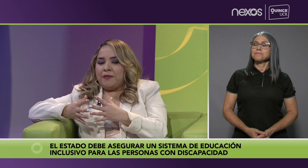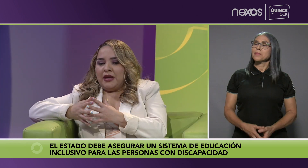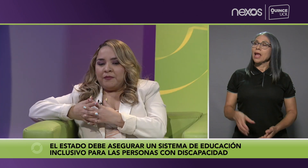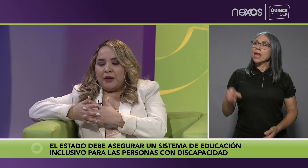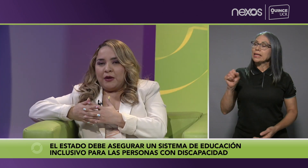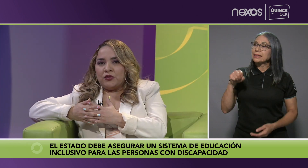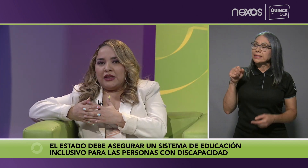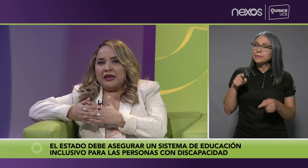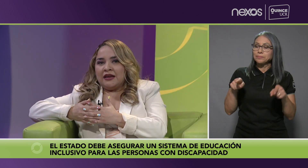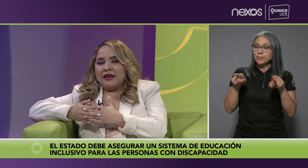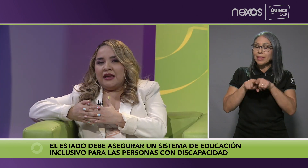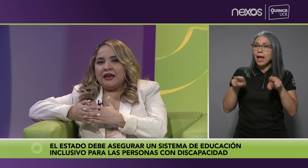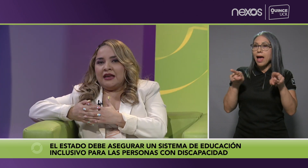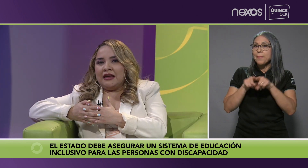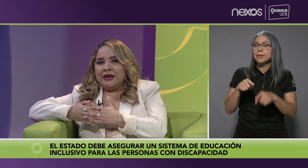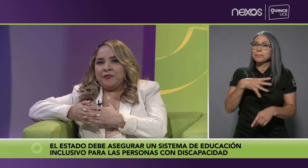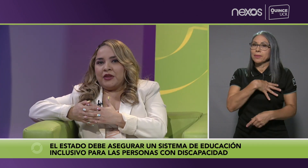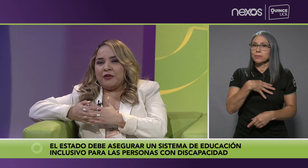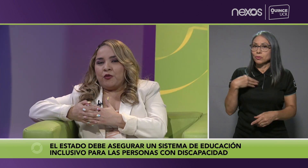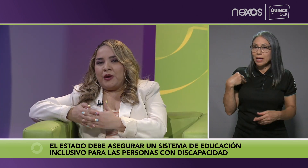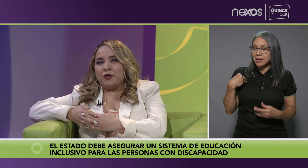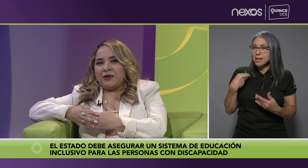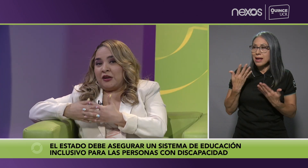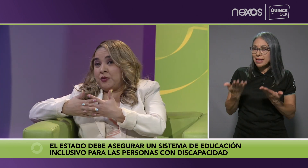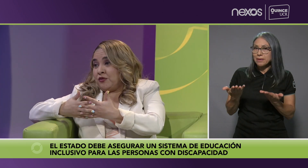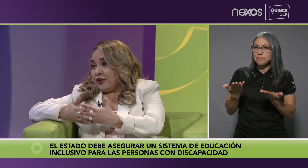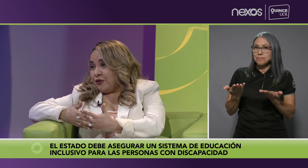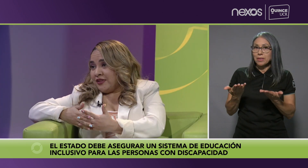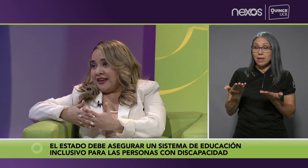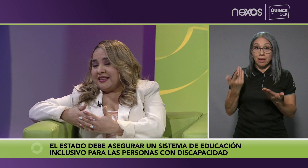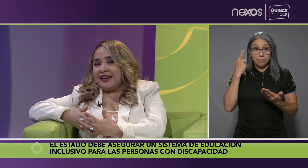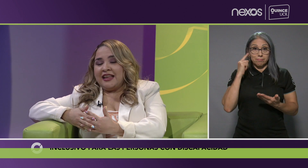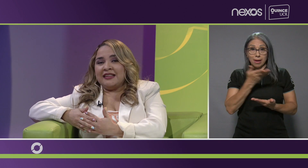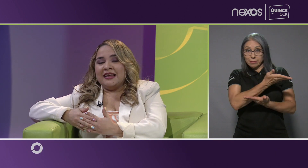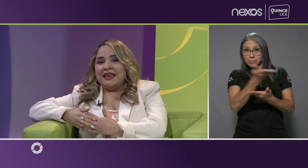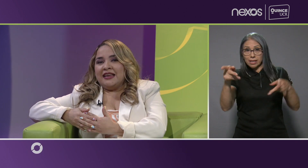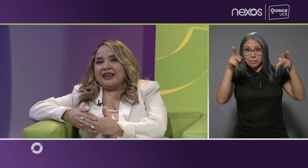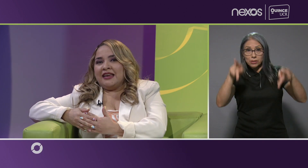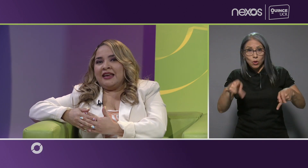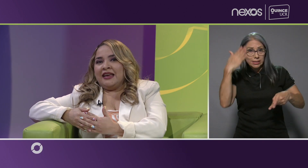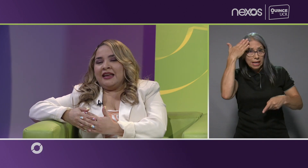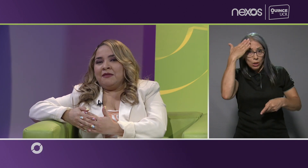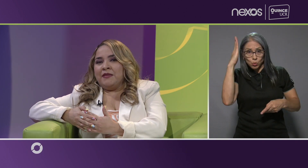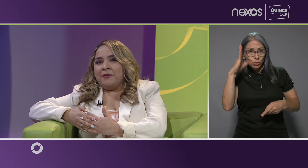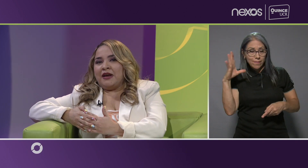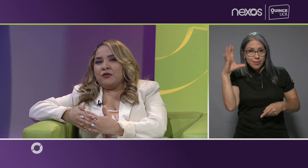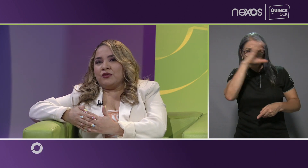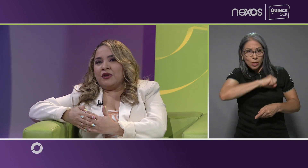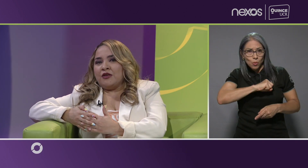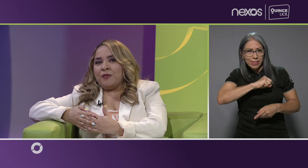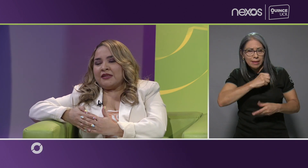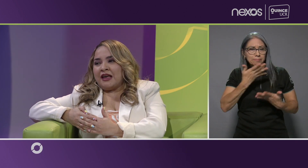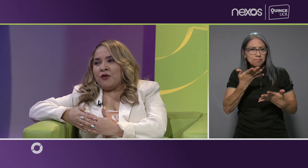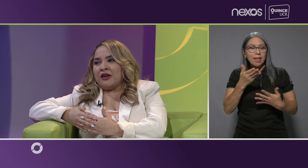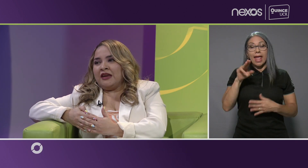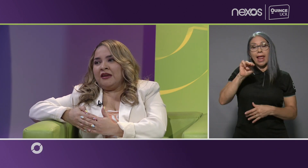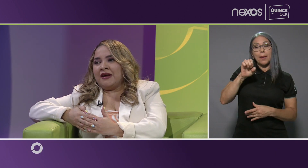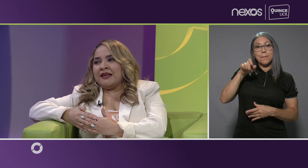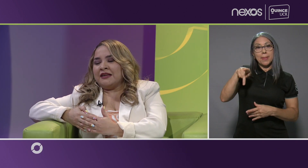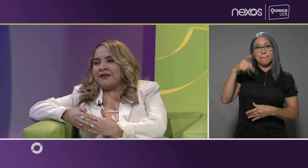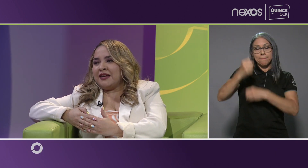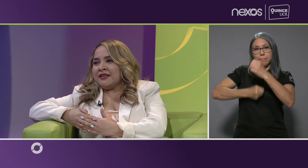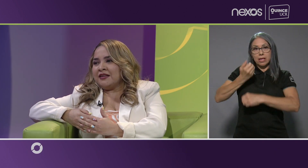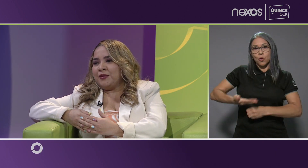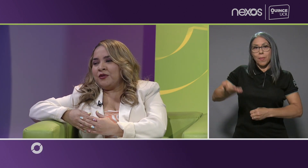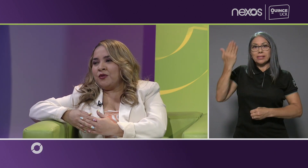bueno, también me gustaría que retomemos para las personas que no están enteradas que el MEP anunció el año pasado que